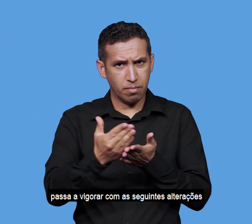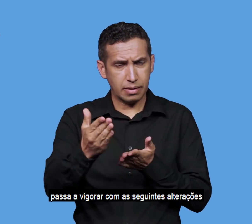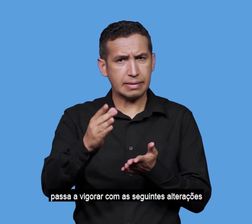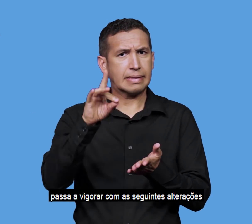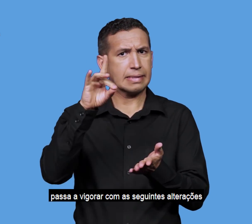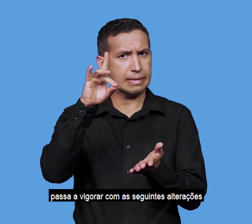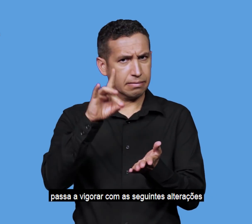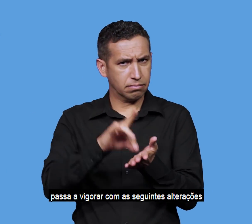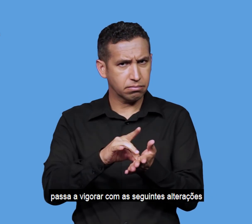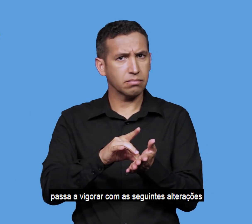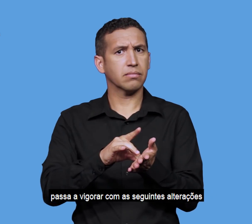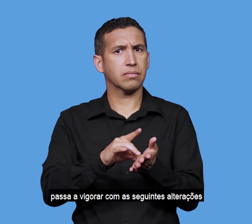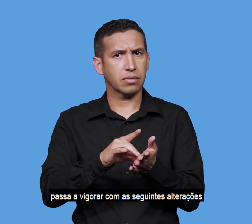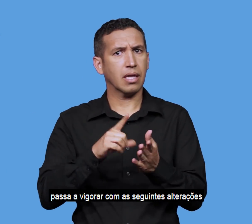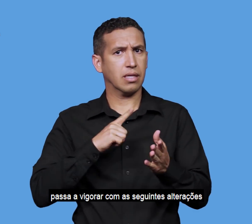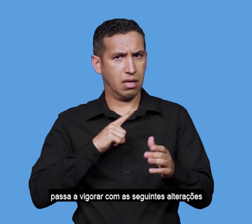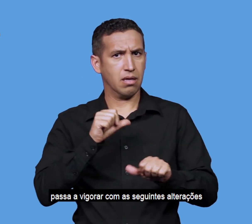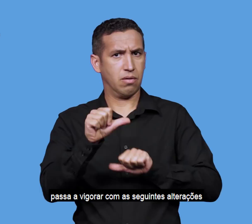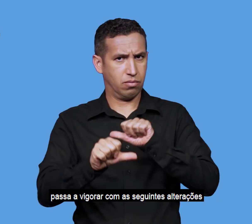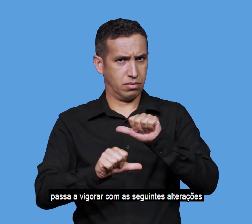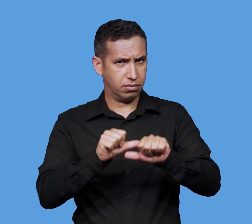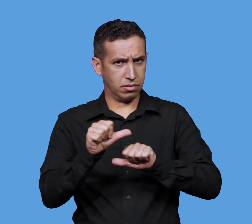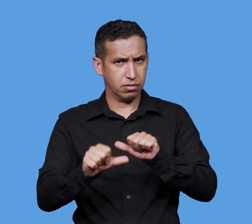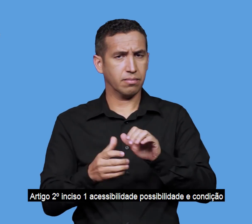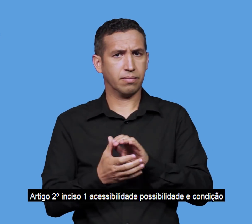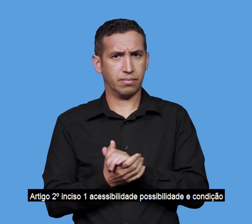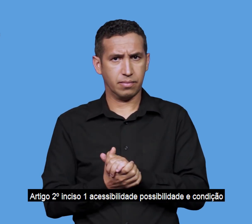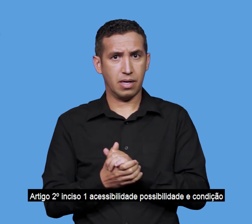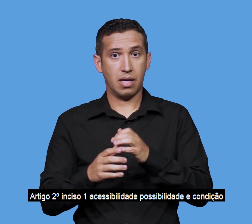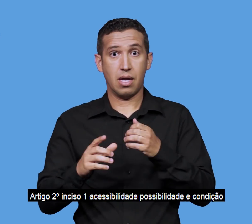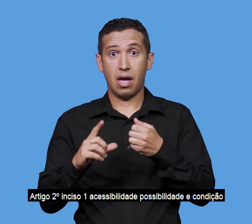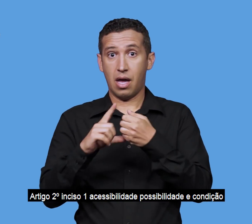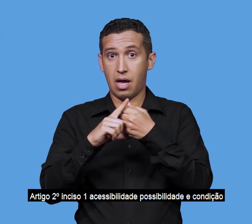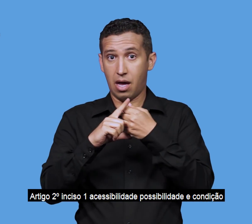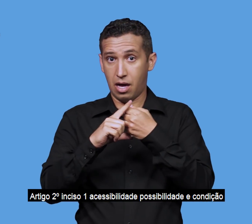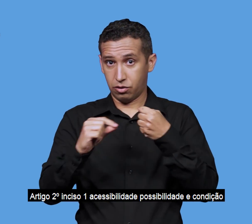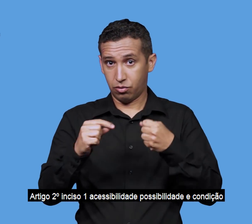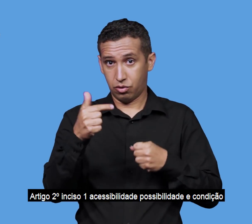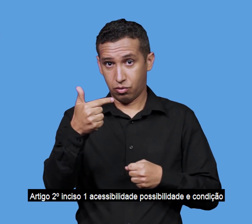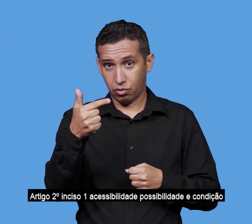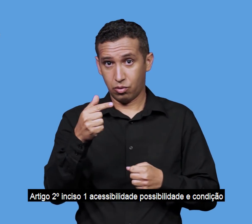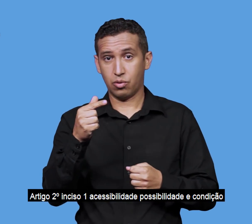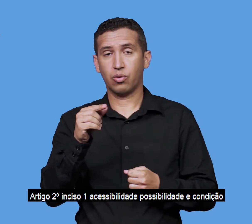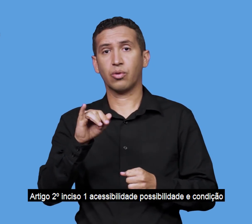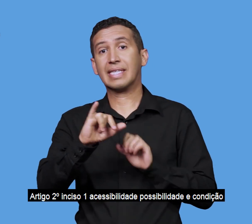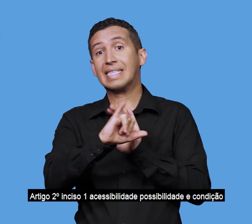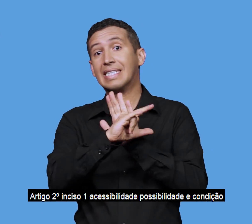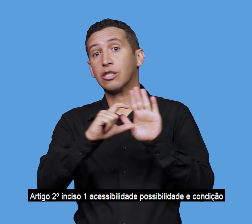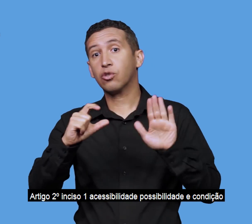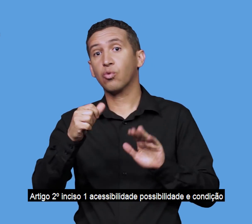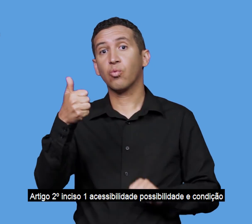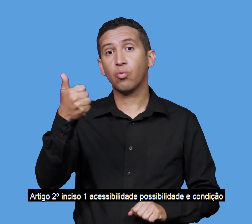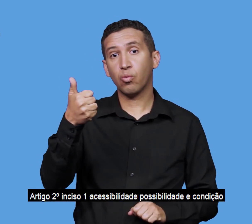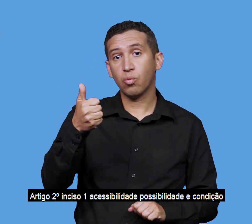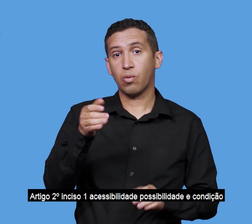a vigorar com as seguintes alterações artigo 2º inciso 1 acessibilidade